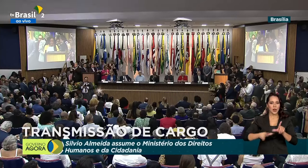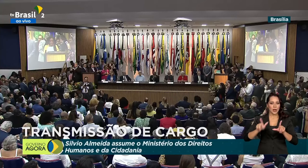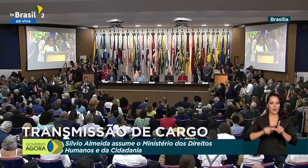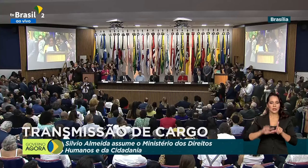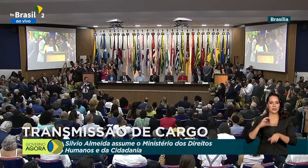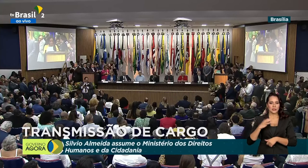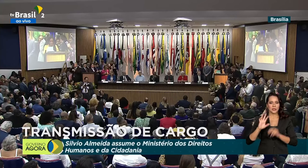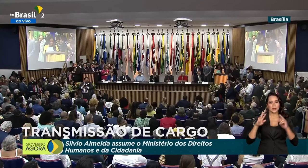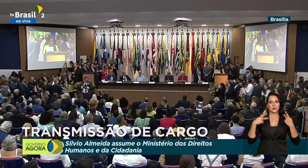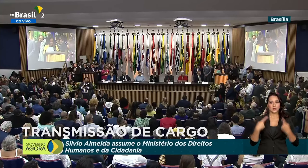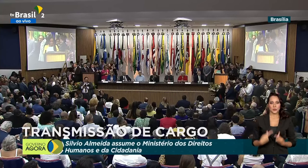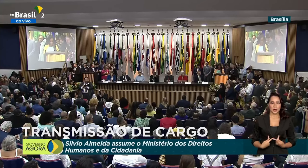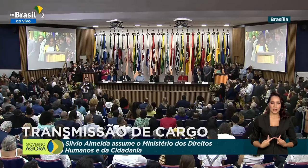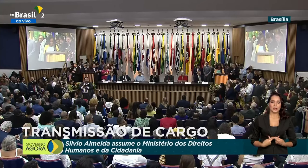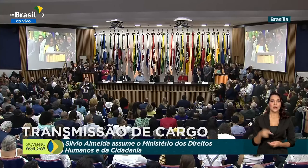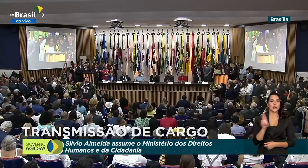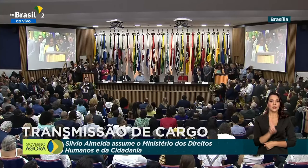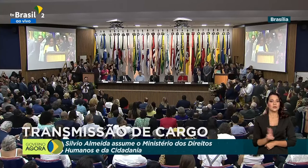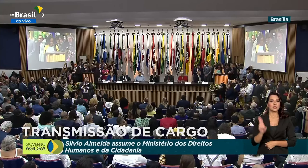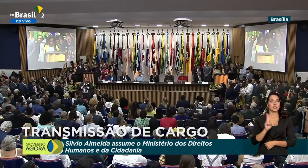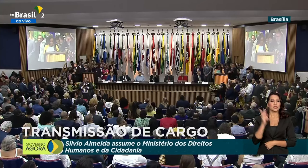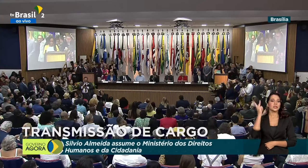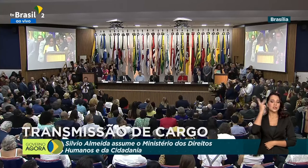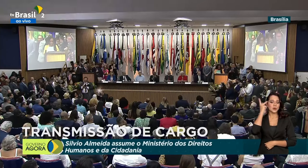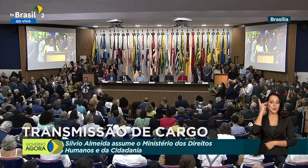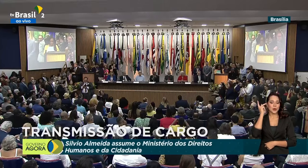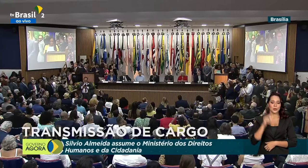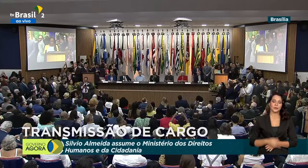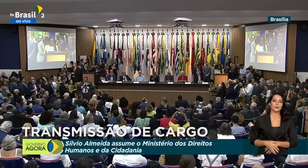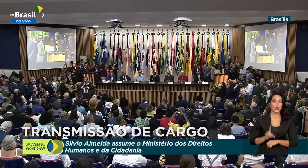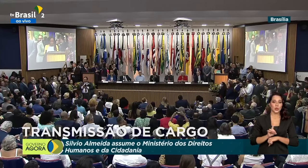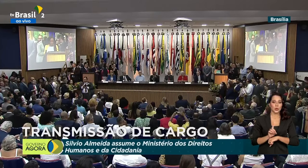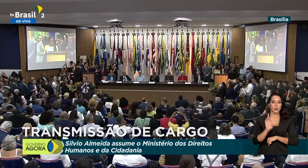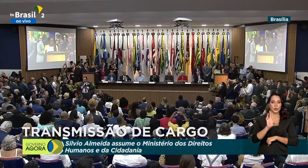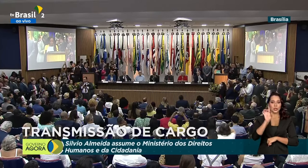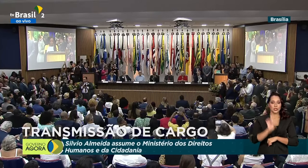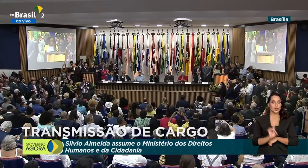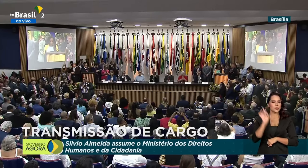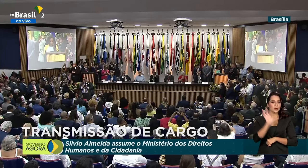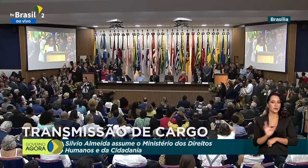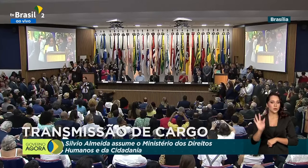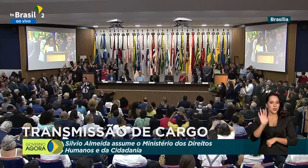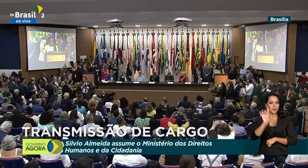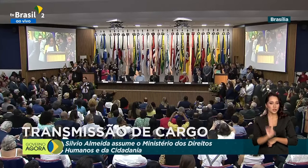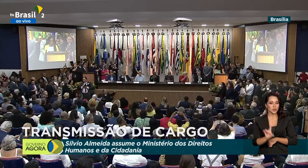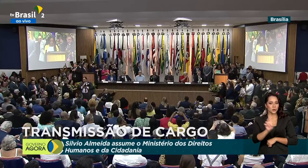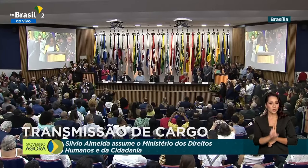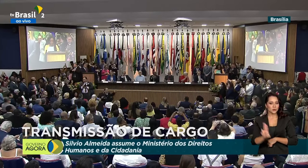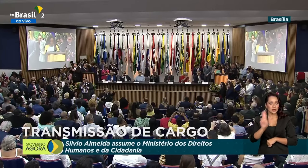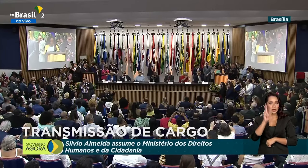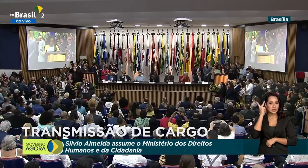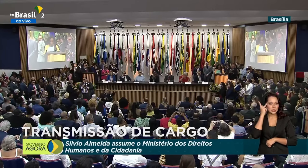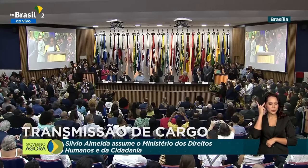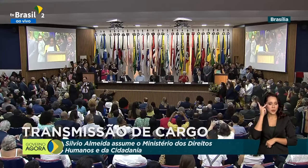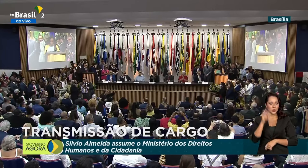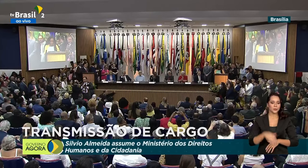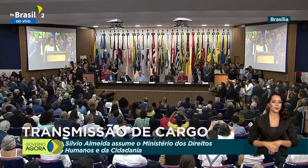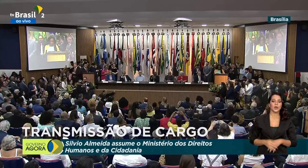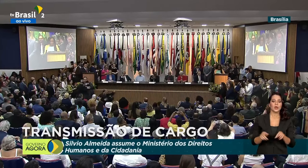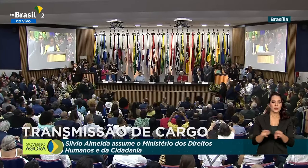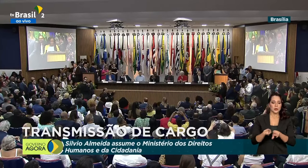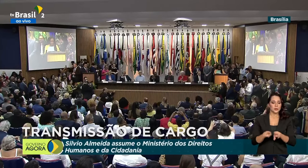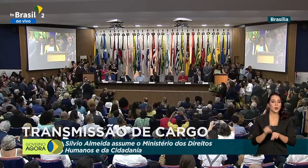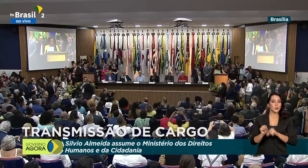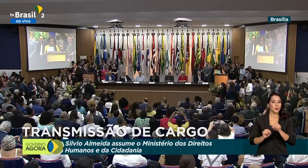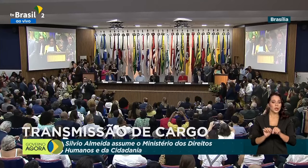e ciências humanas da Universidade de São Paulo Doutor em direito pela faculdade de direito da Universidade de São Paulo onde também